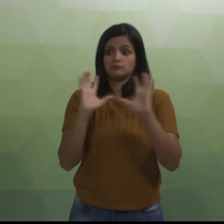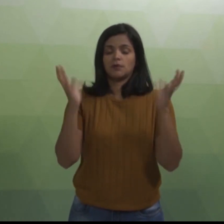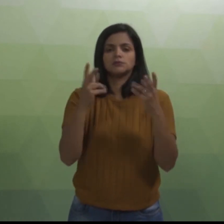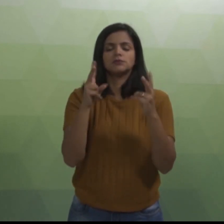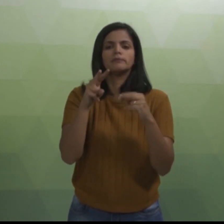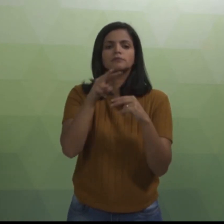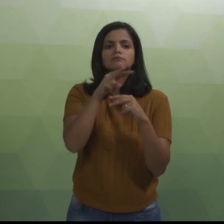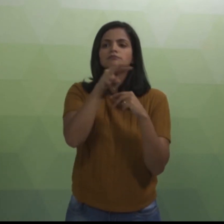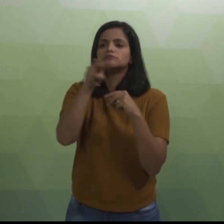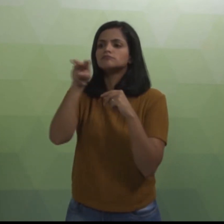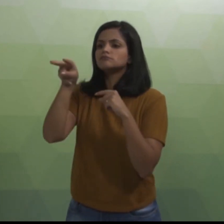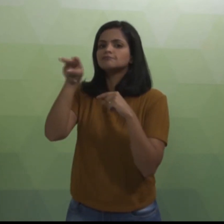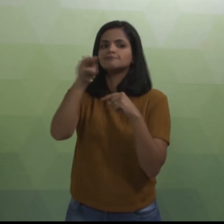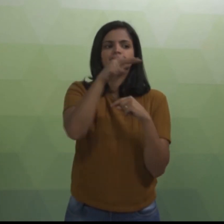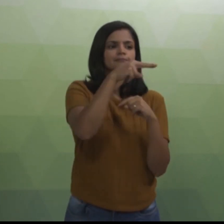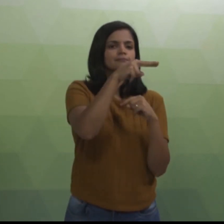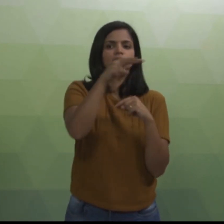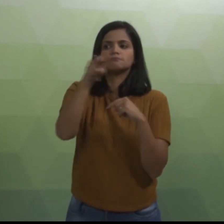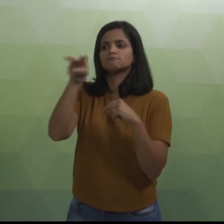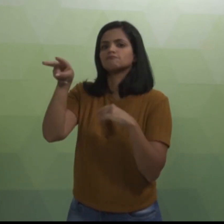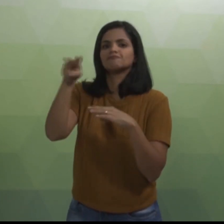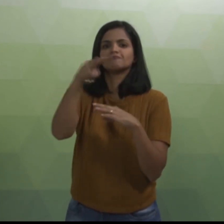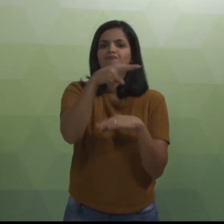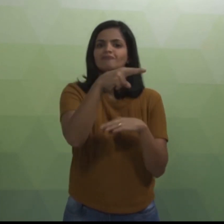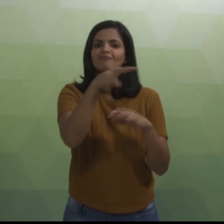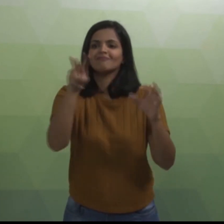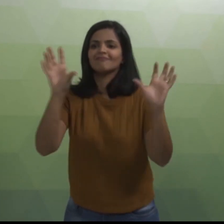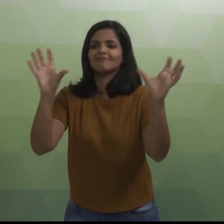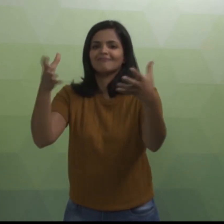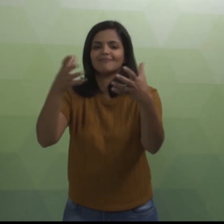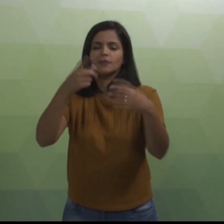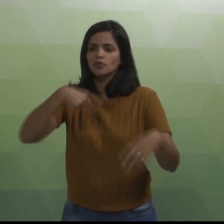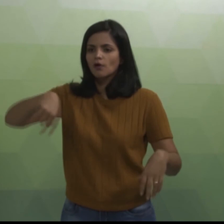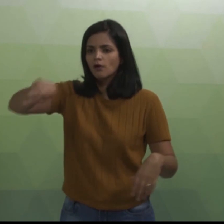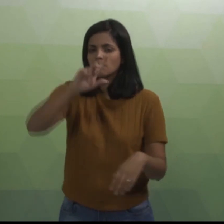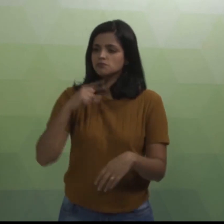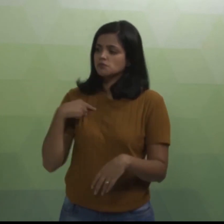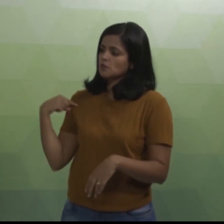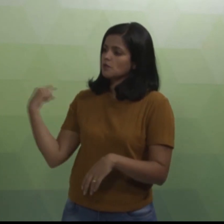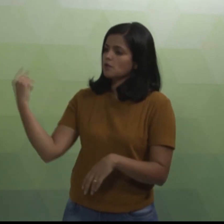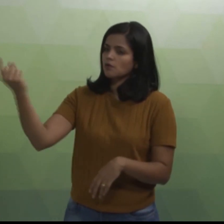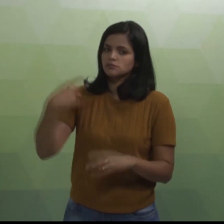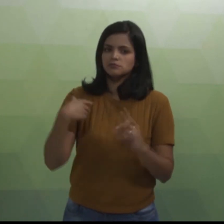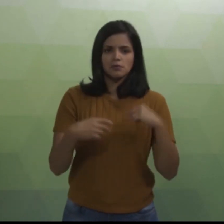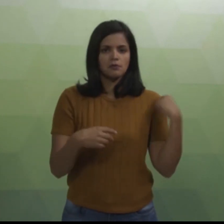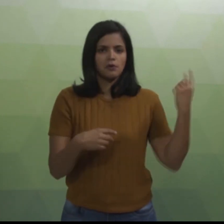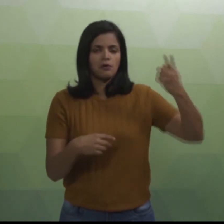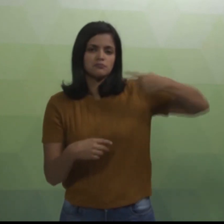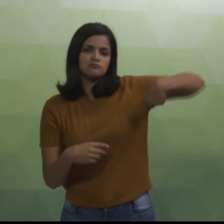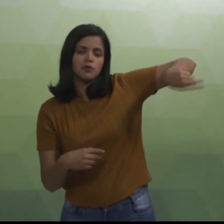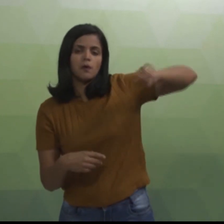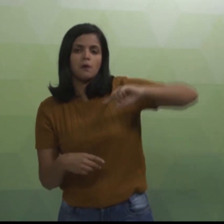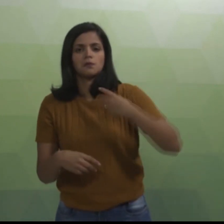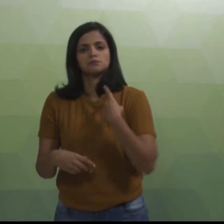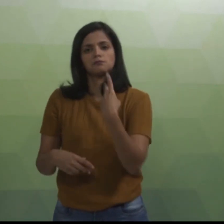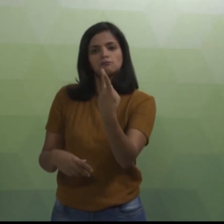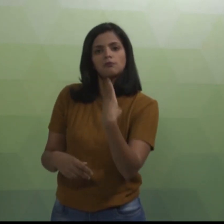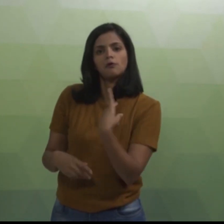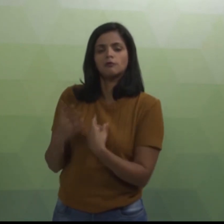Então, faz referência ao grupo e é necessário o olhar. Nós